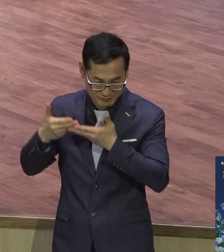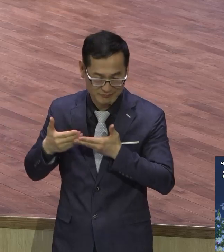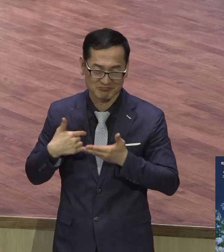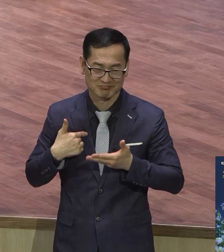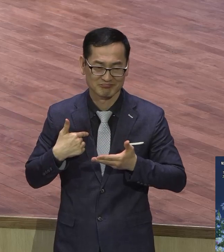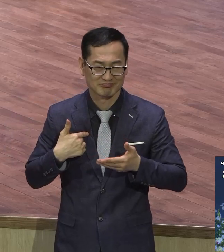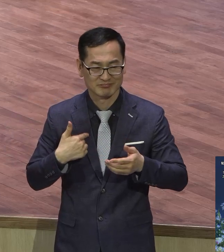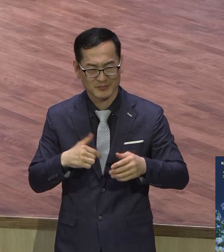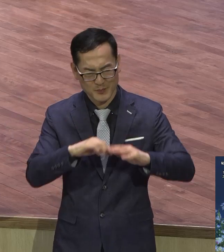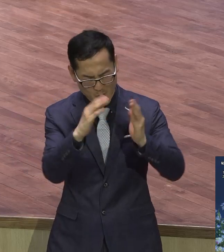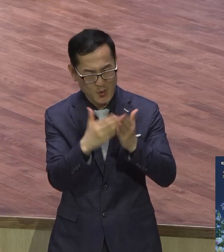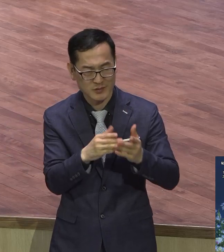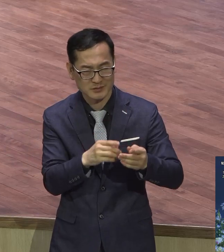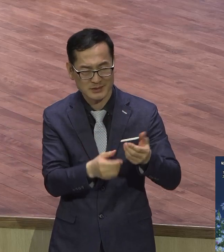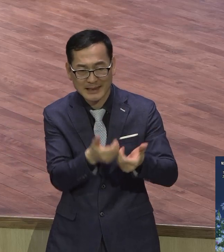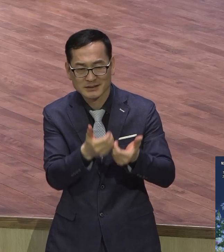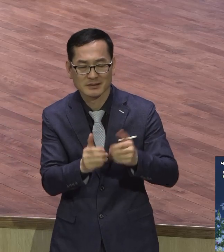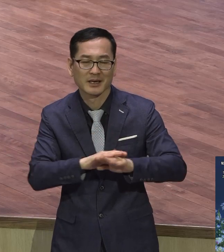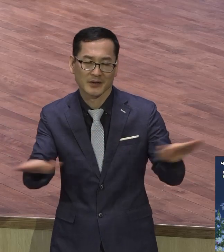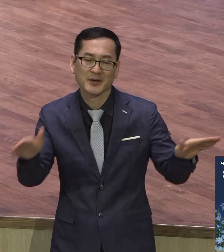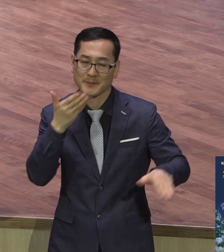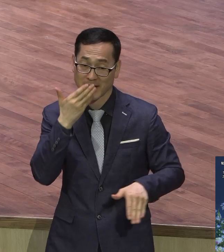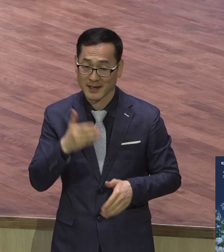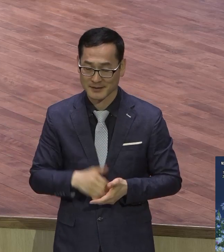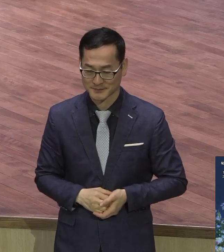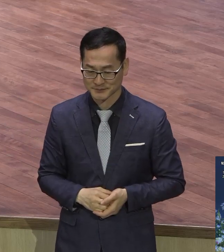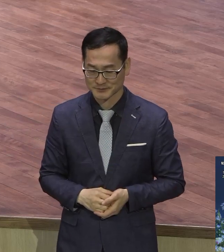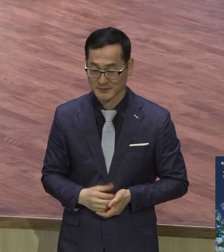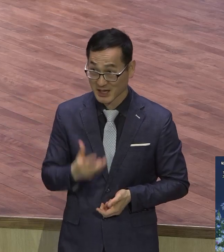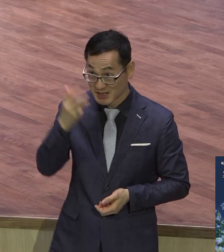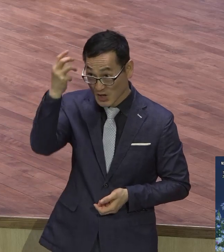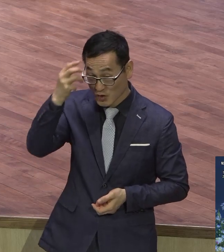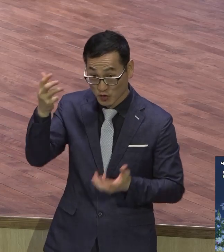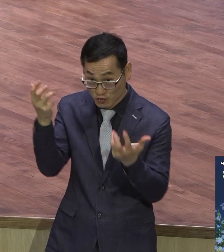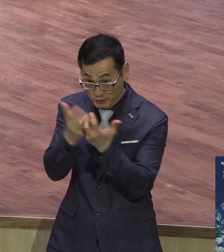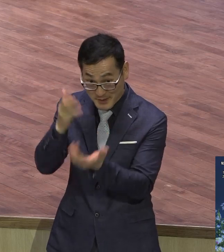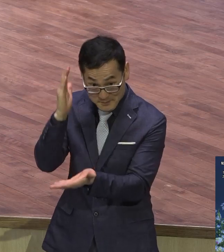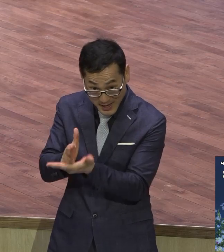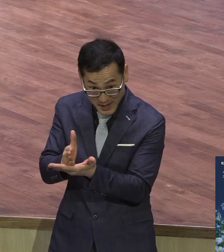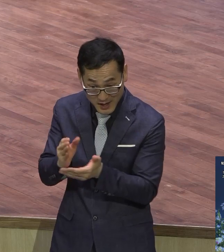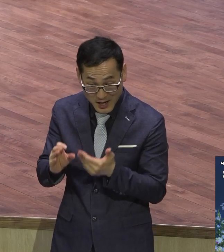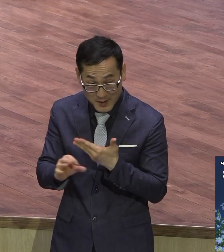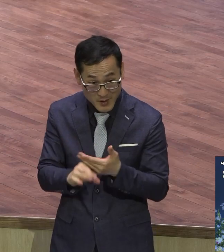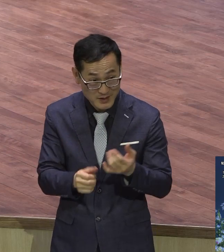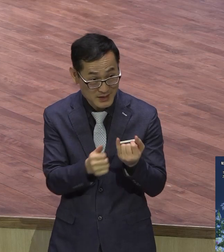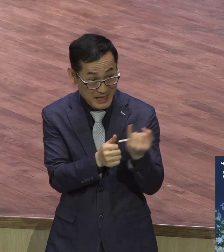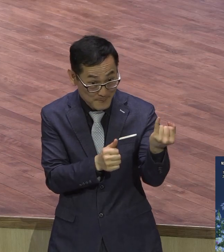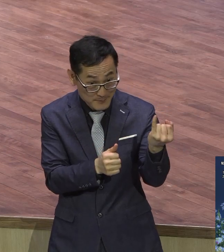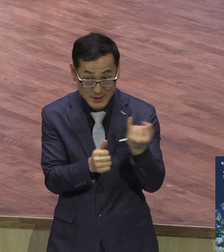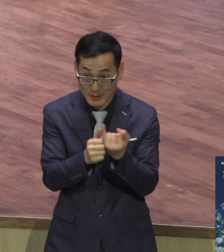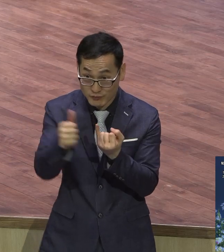성령 충만 하지 않으면 집에 남편이 왼수 같아요.